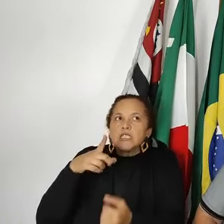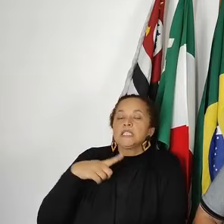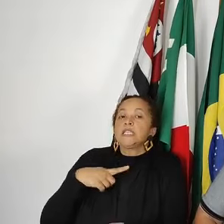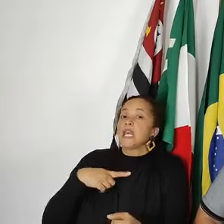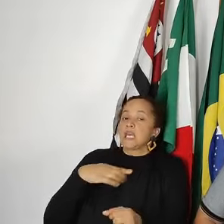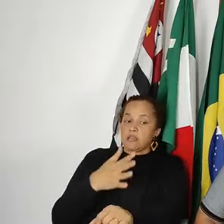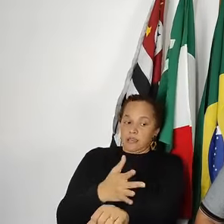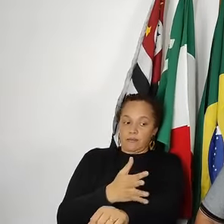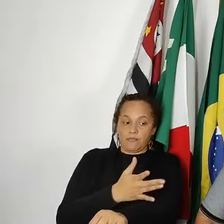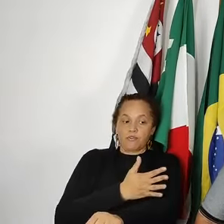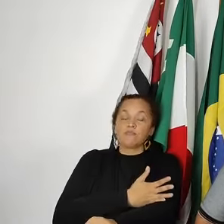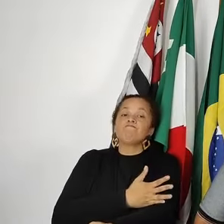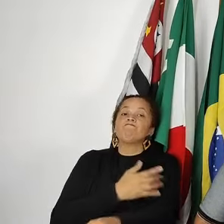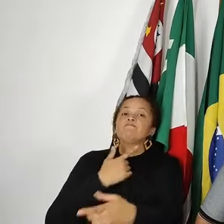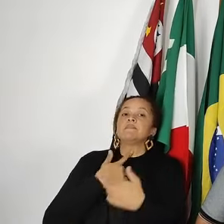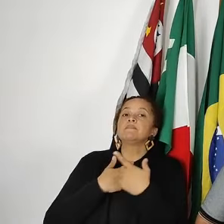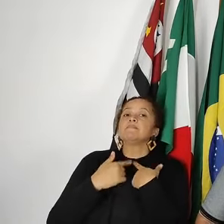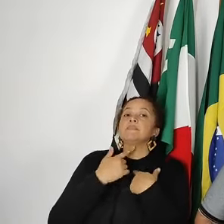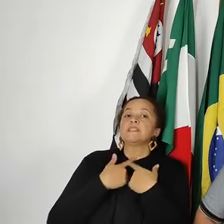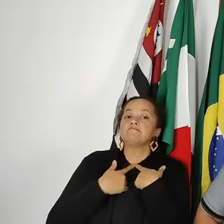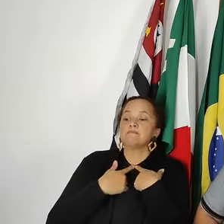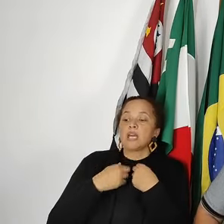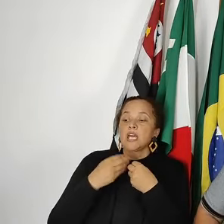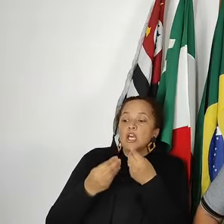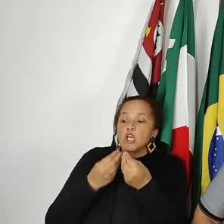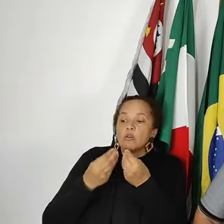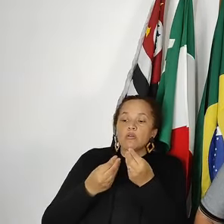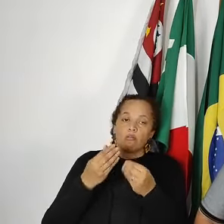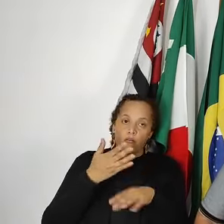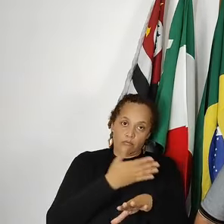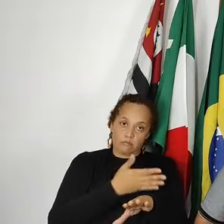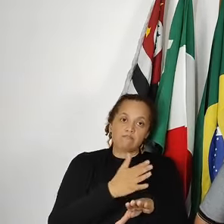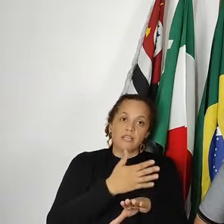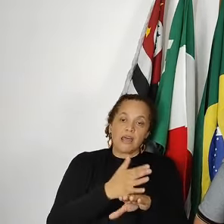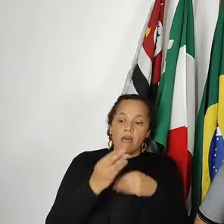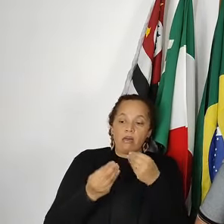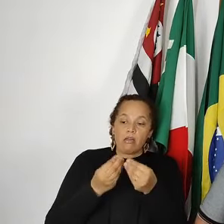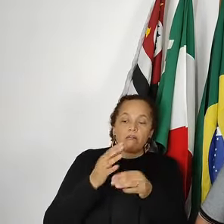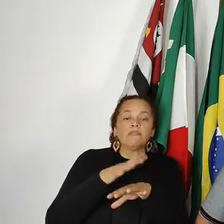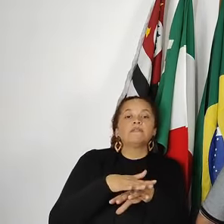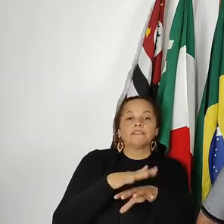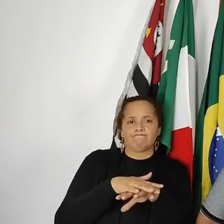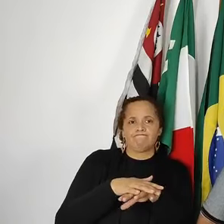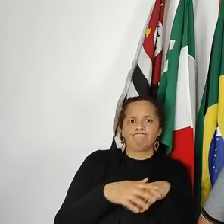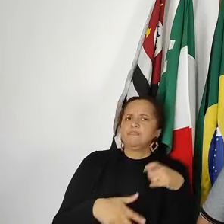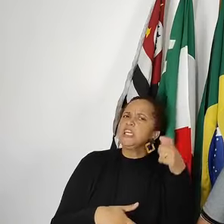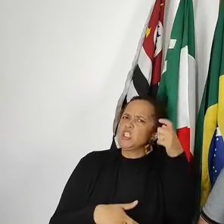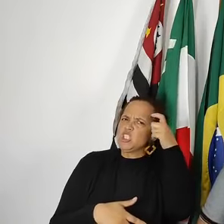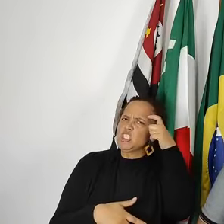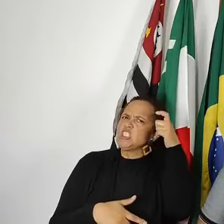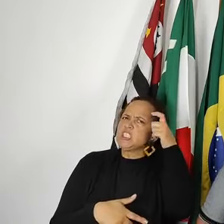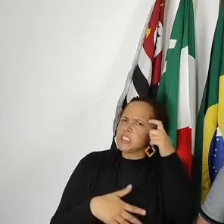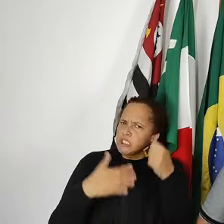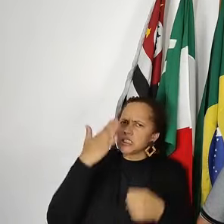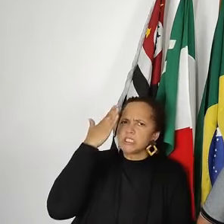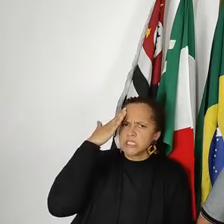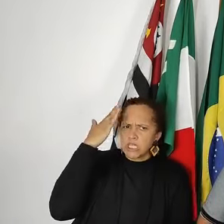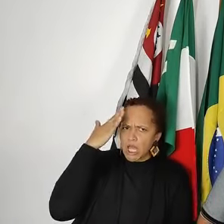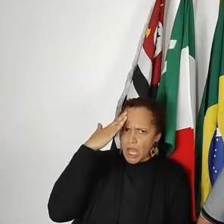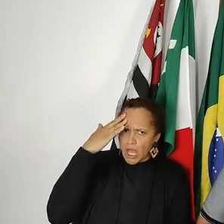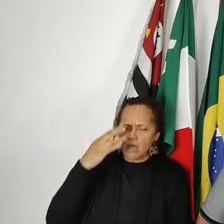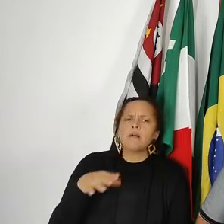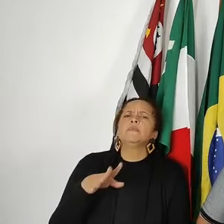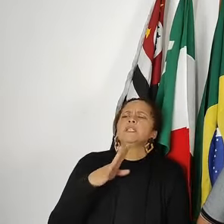as emoções, a vontade e o comportamento, né? E o inimigo sabe disso. E o inimigo